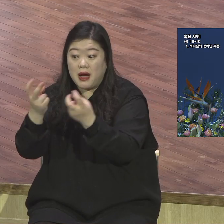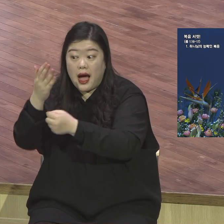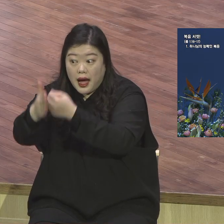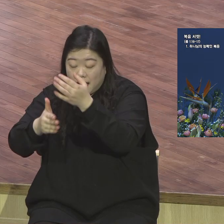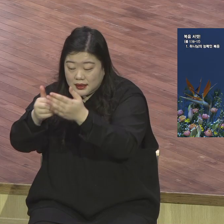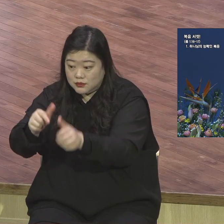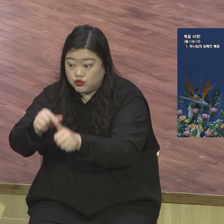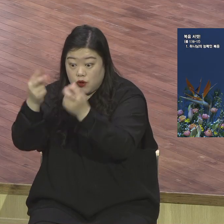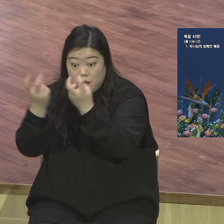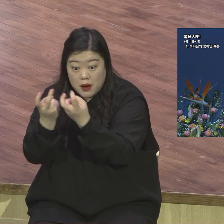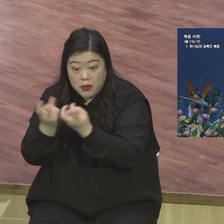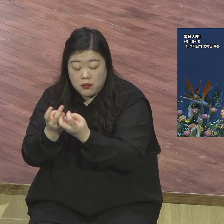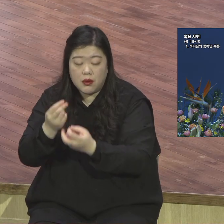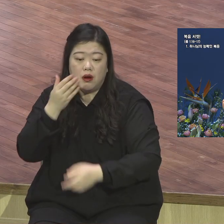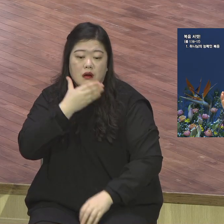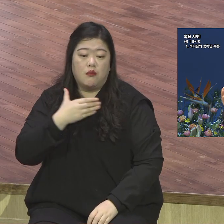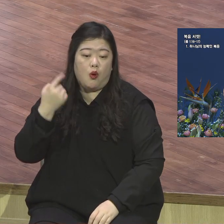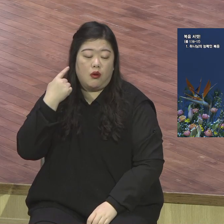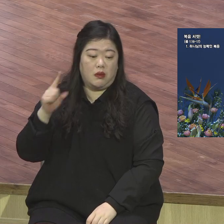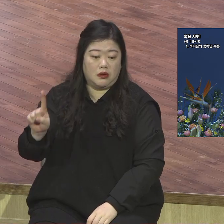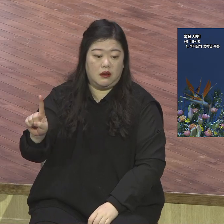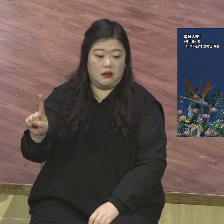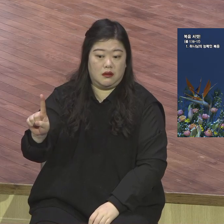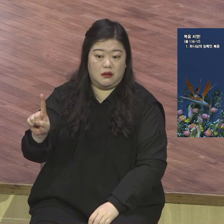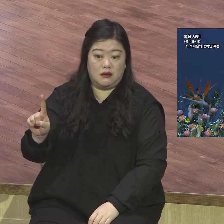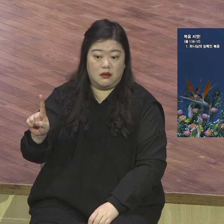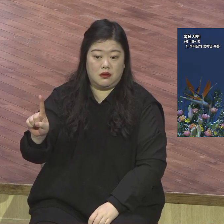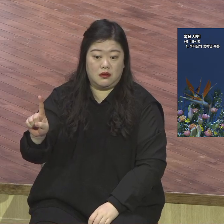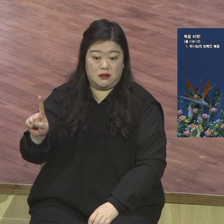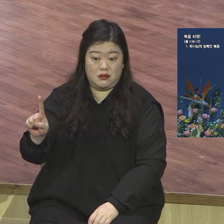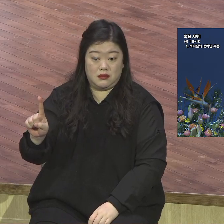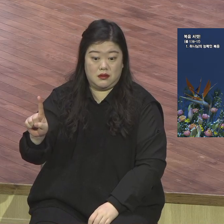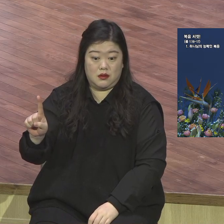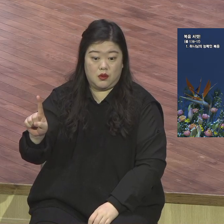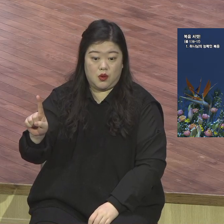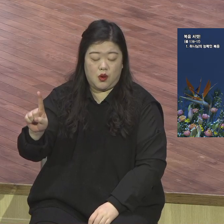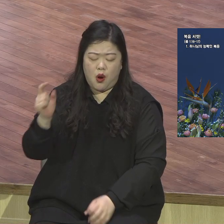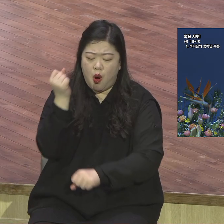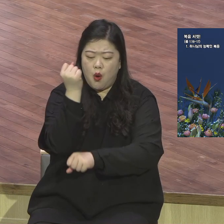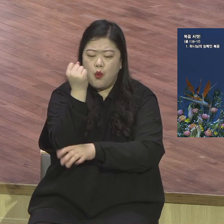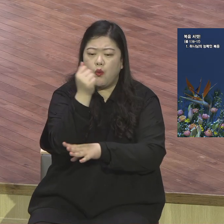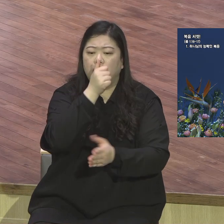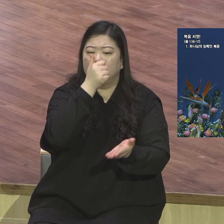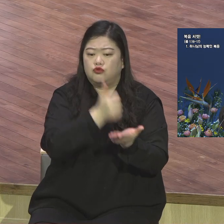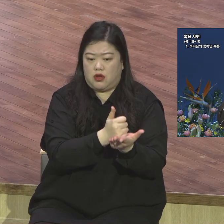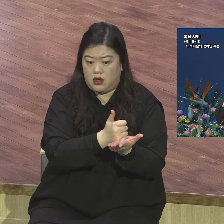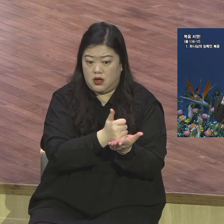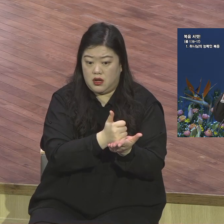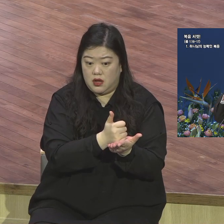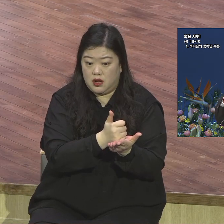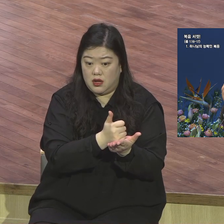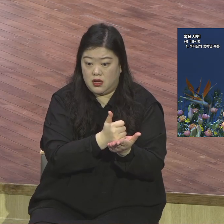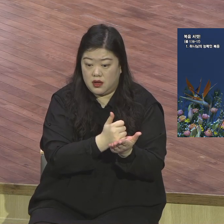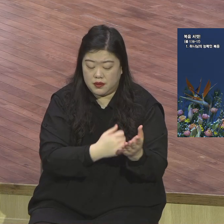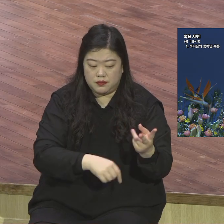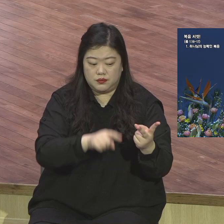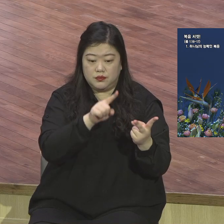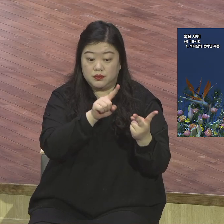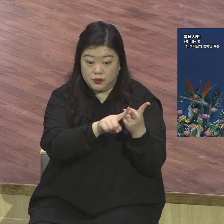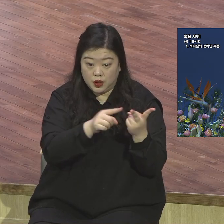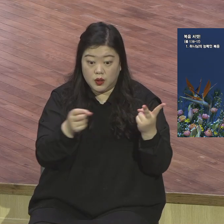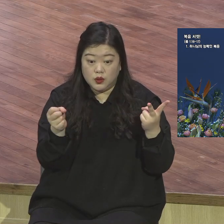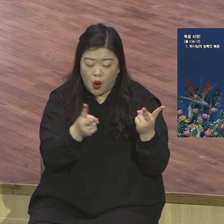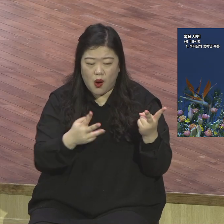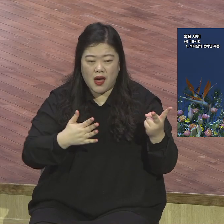모든 죄와 저주, 특별히 인간 스스로 절대 해결할 수 없는 원죄 문제, 절대 해결할 수 없는